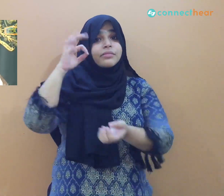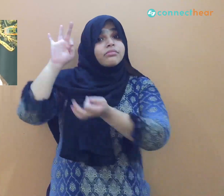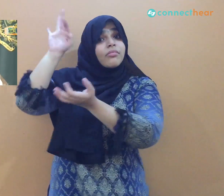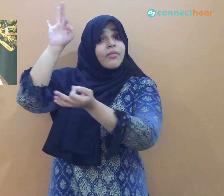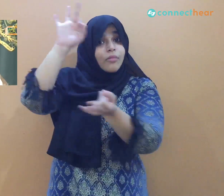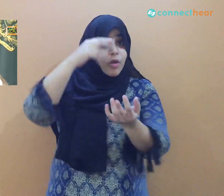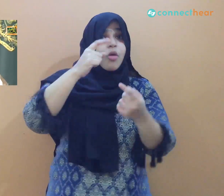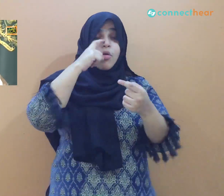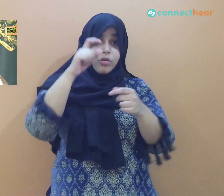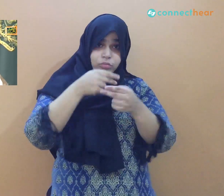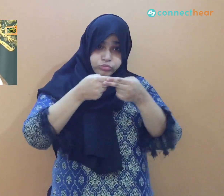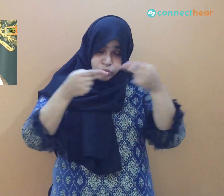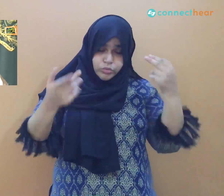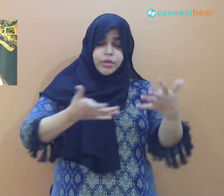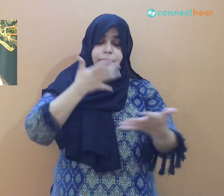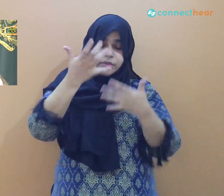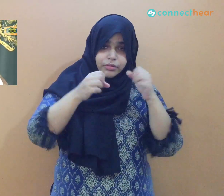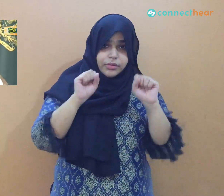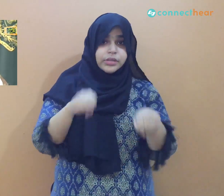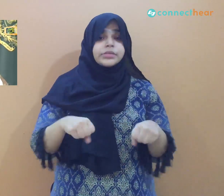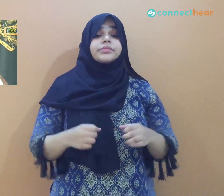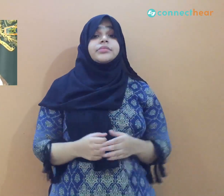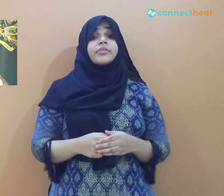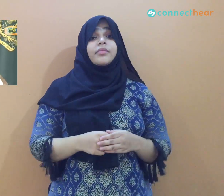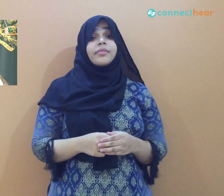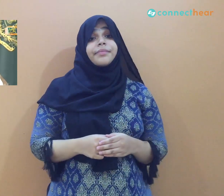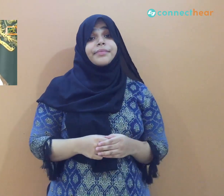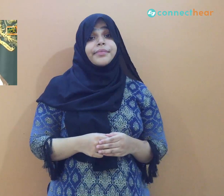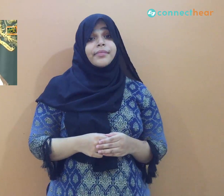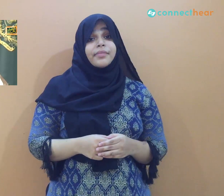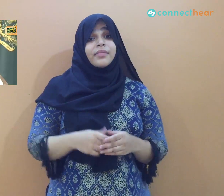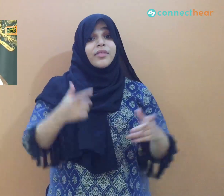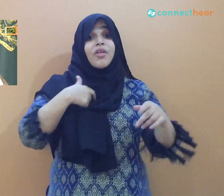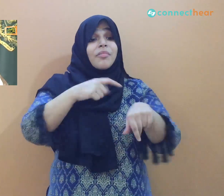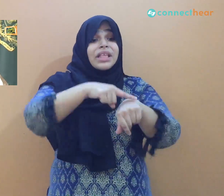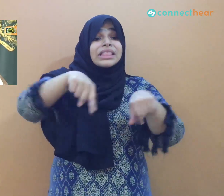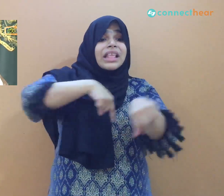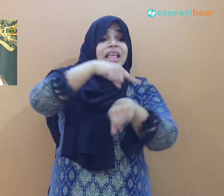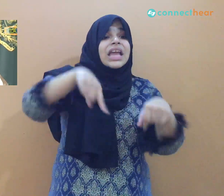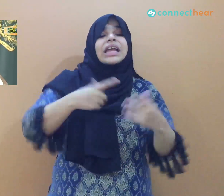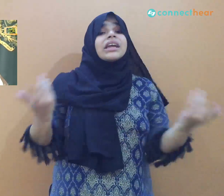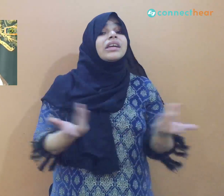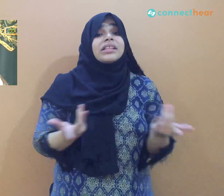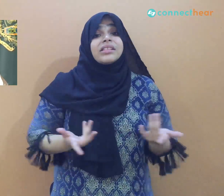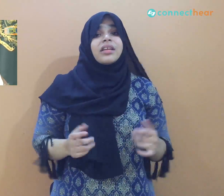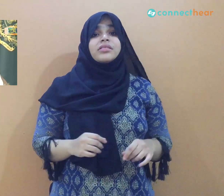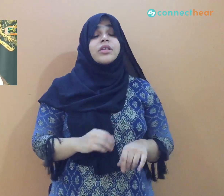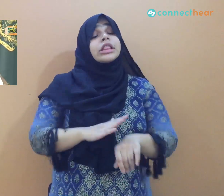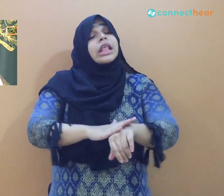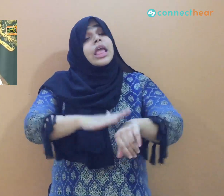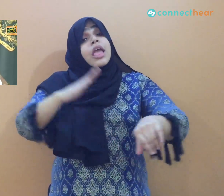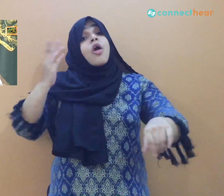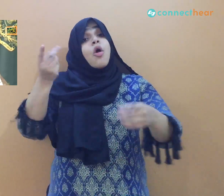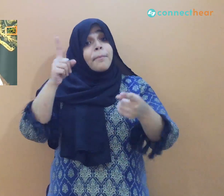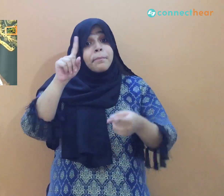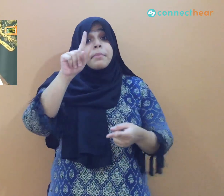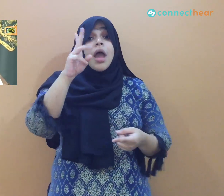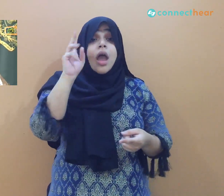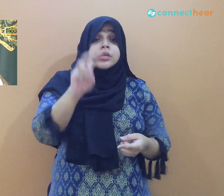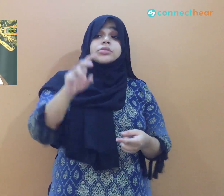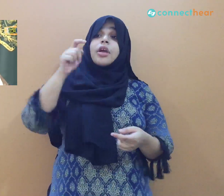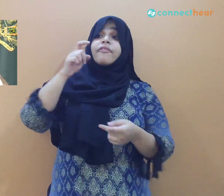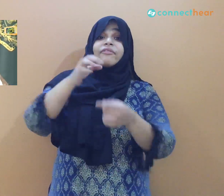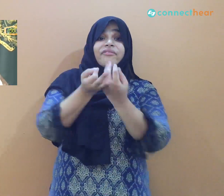آپ کو ڈیٹیلز دیں گی، اپڈیٹ دیں گی۔ تو یہ ہم کتنی دیر کر سکتے ہیں، اور یہ کتنی دیر 12,000 روپیہ